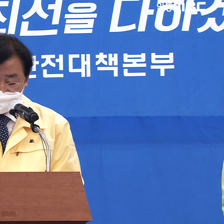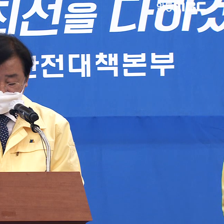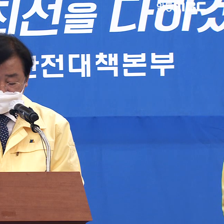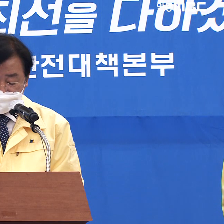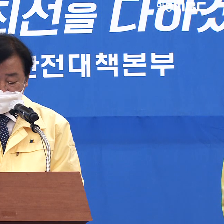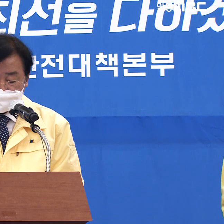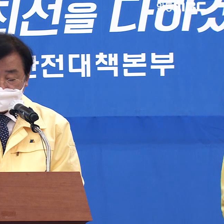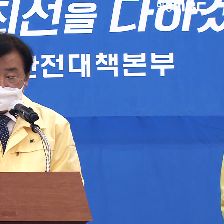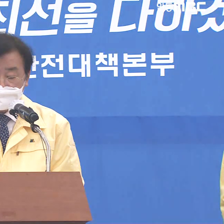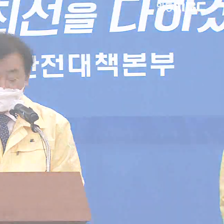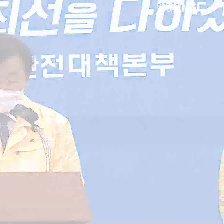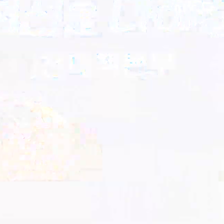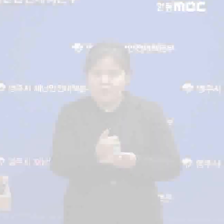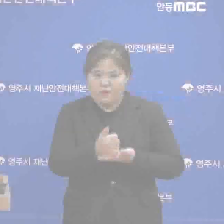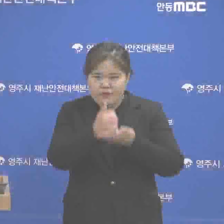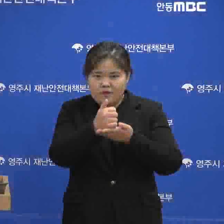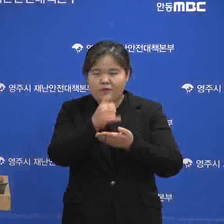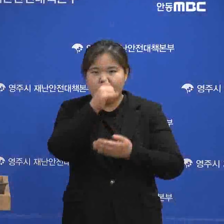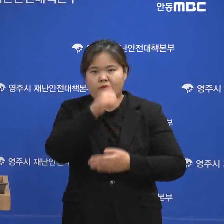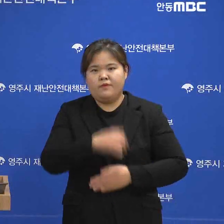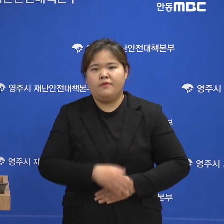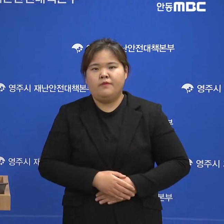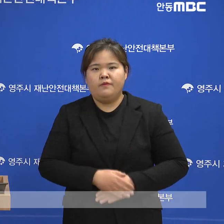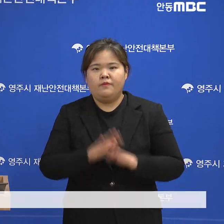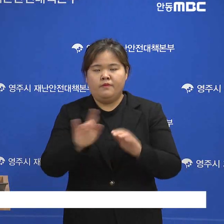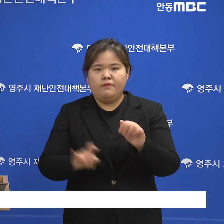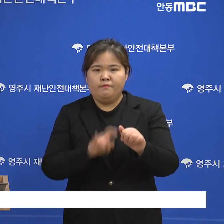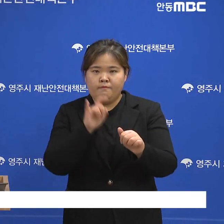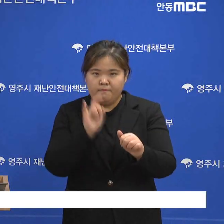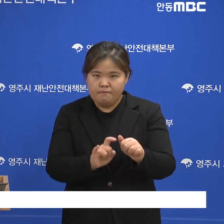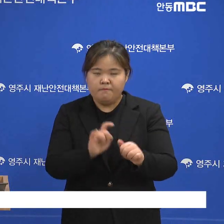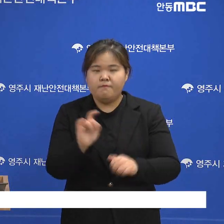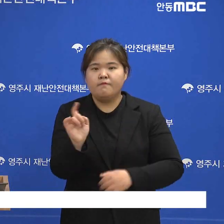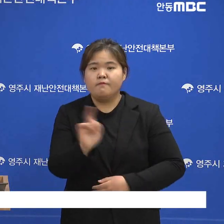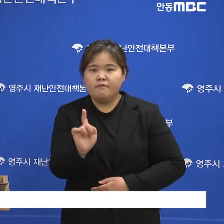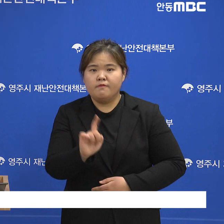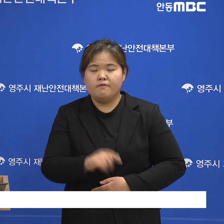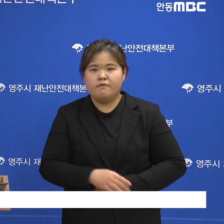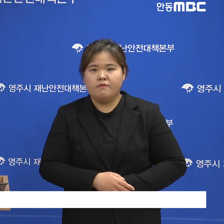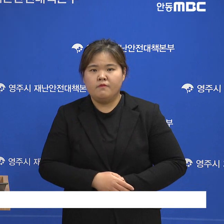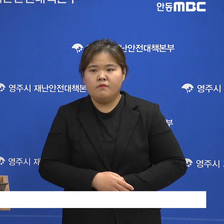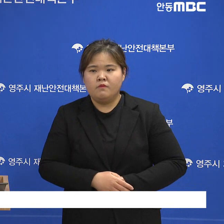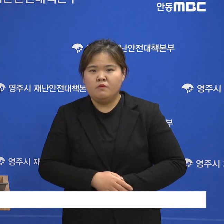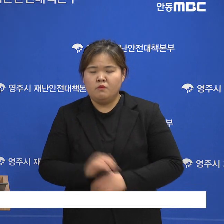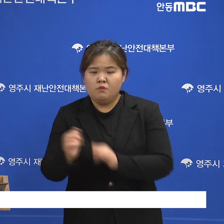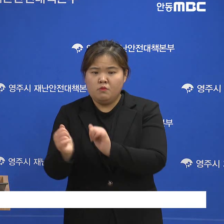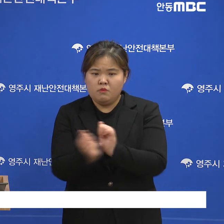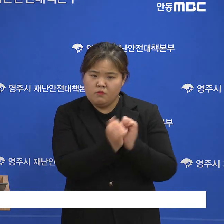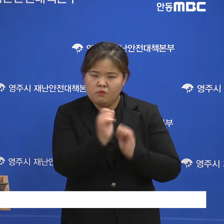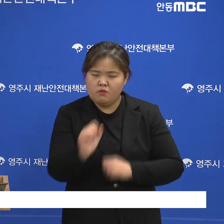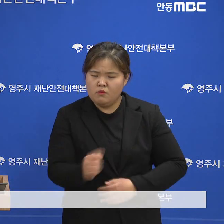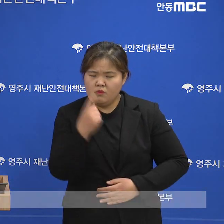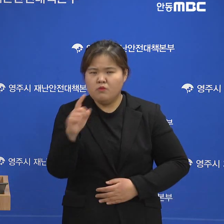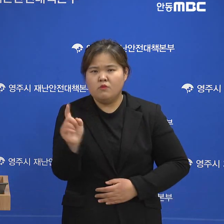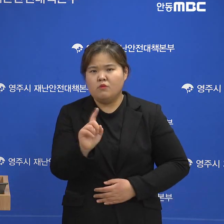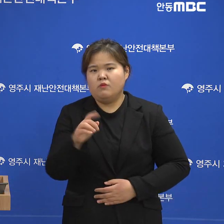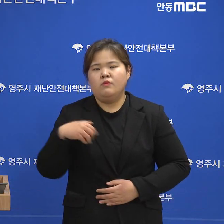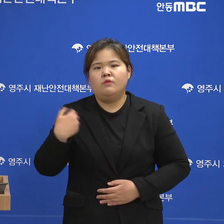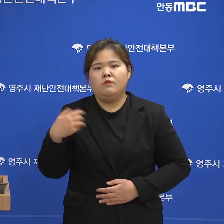주시기를 부탁드립니다. 이번 확진자의 경우 감염 경로를 알 수 없는